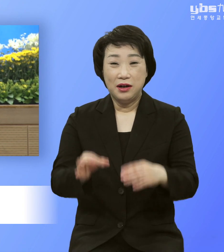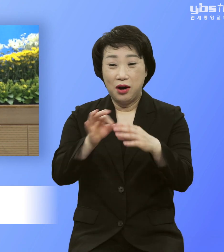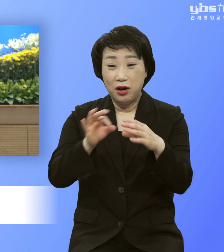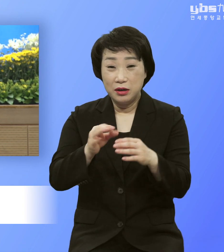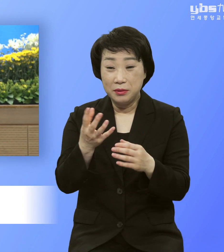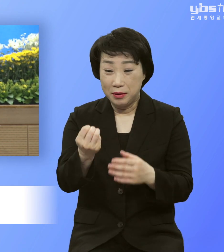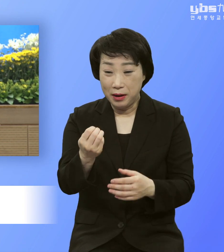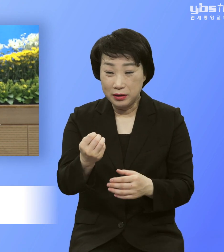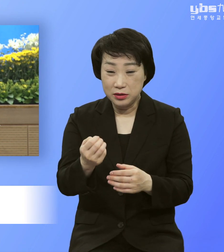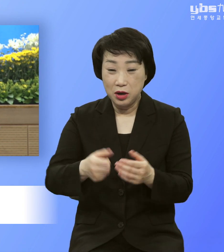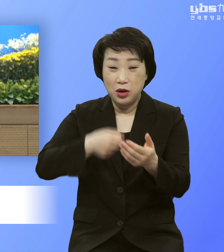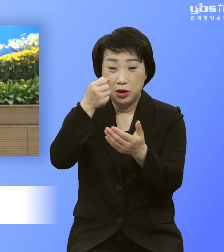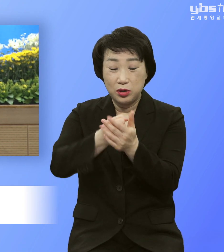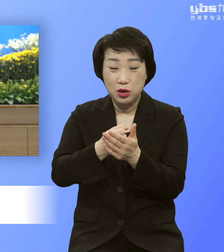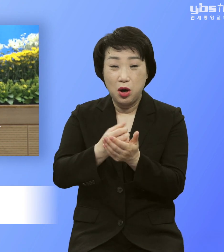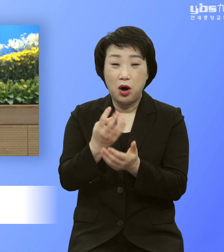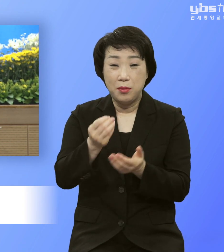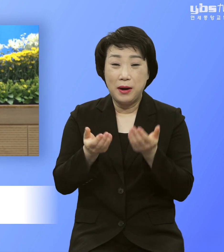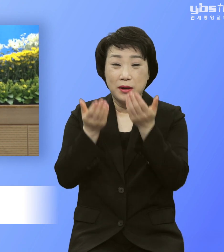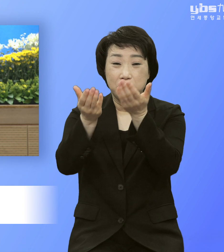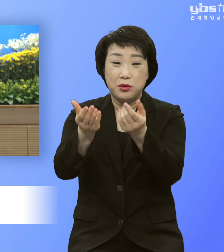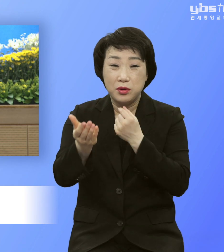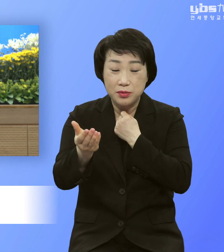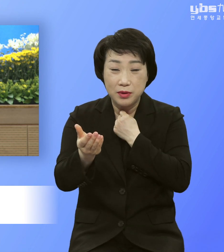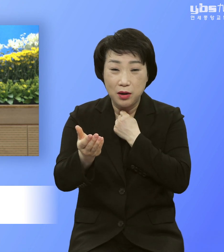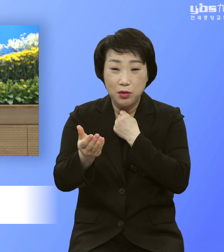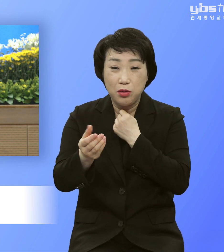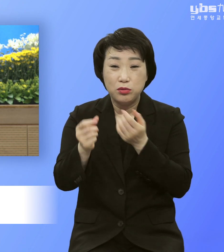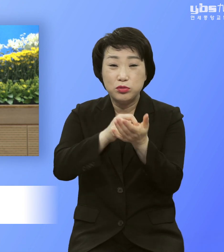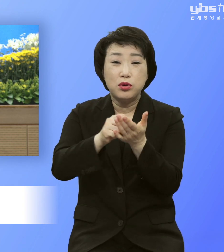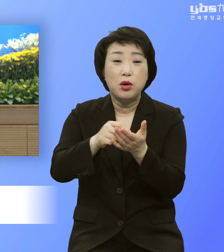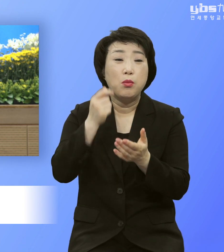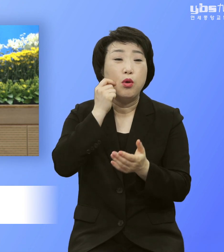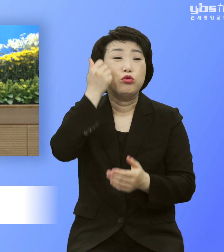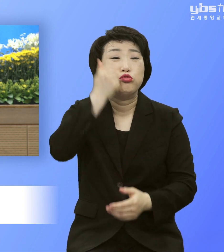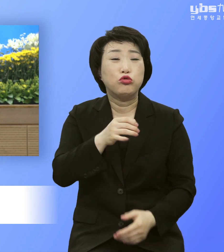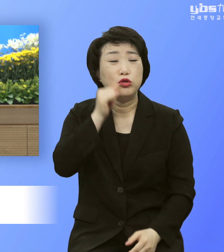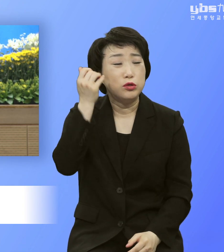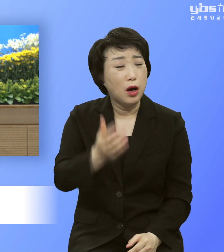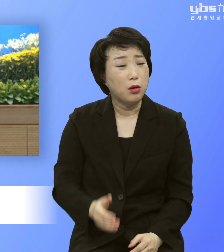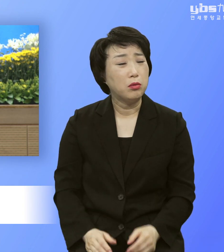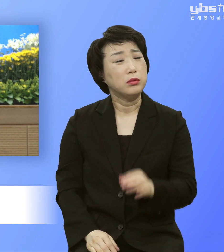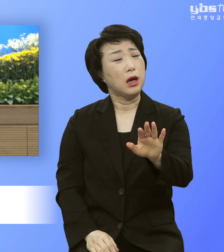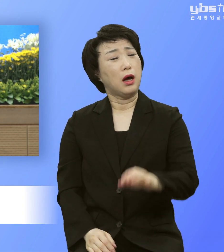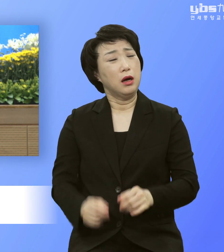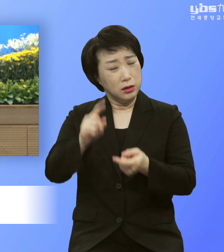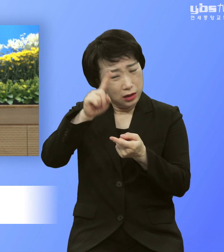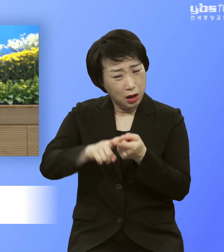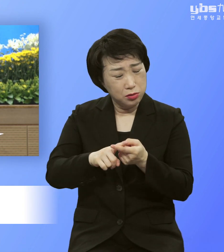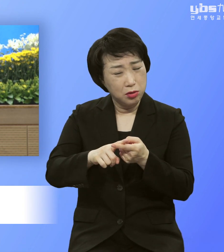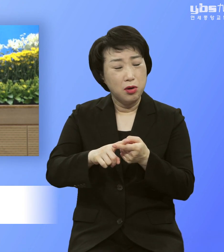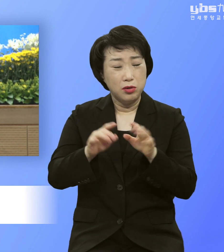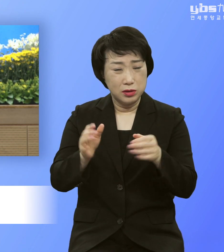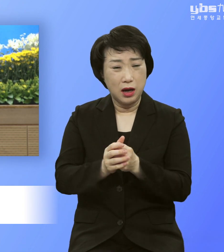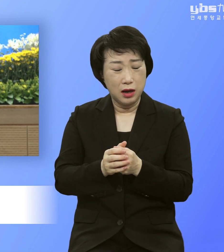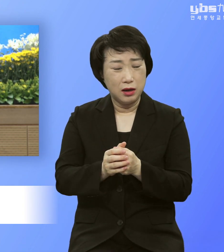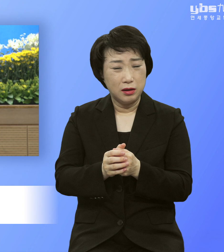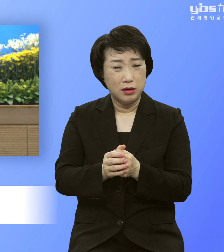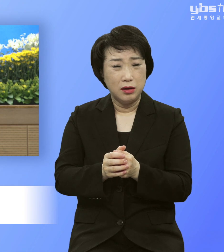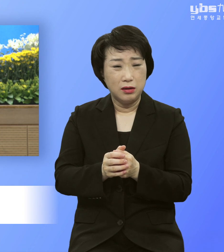헌금을 이만큼 하겠다고 못 써낸 사람이 어디 있겠냐. 그냥 감동됐다고